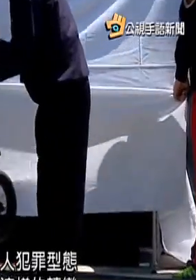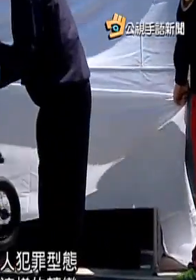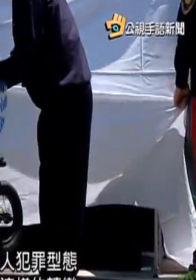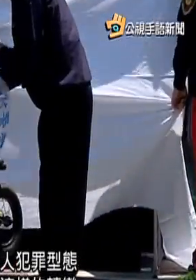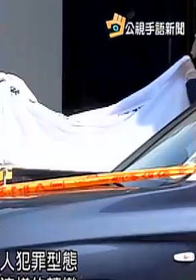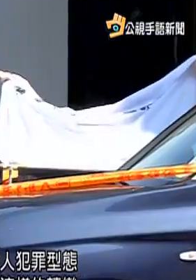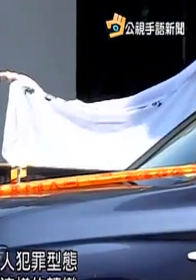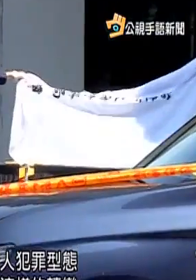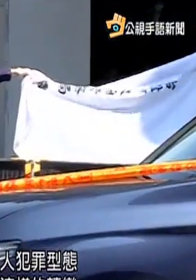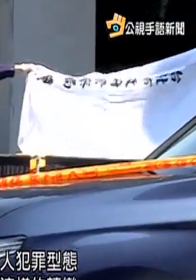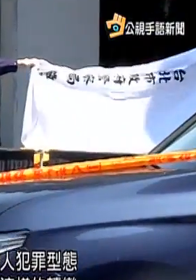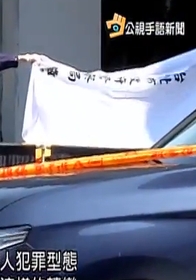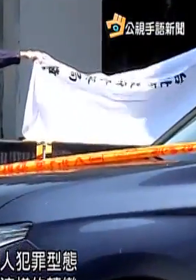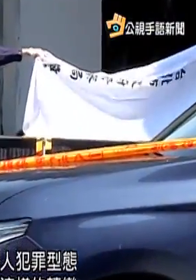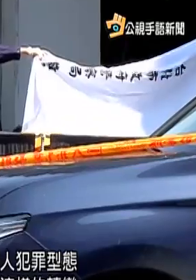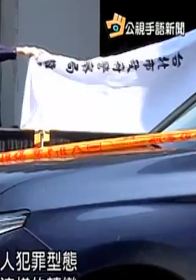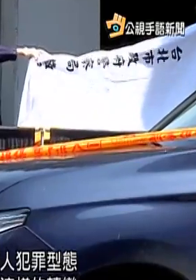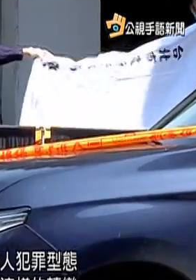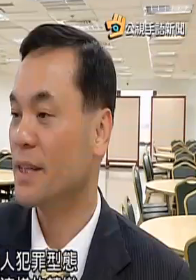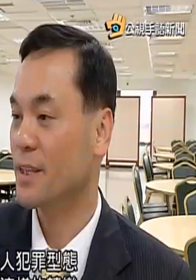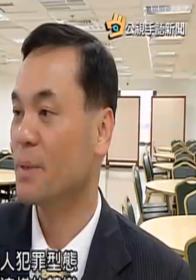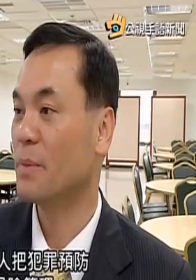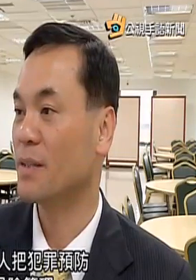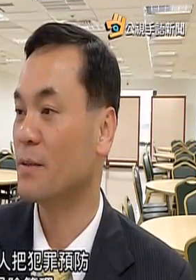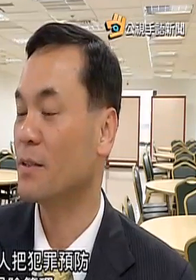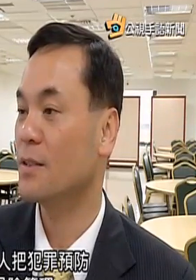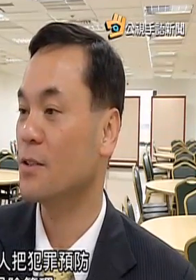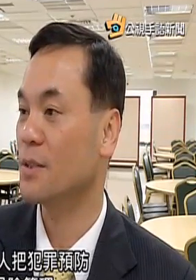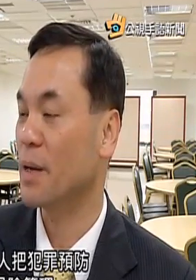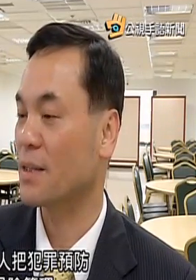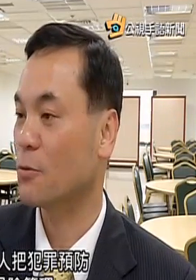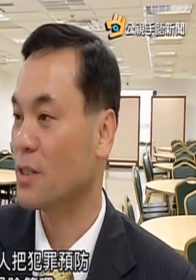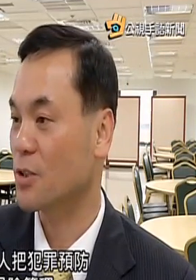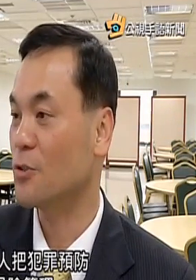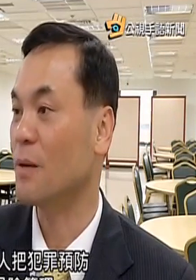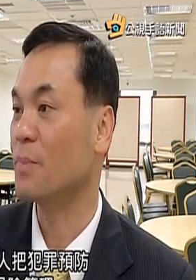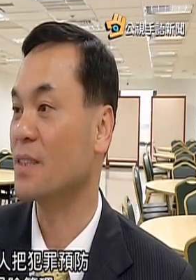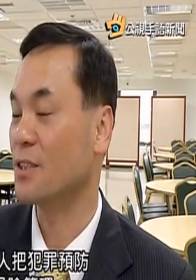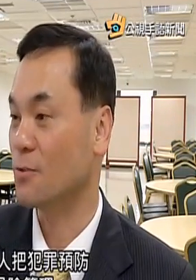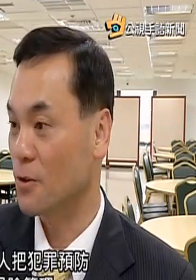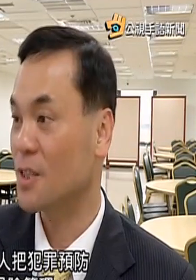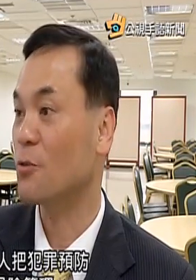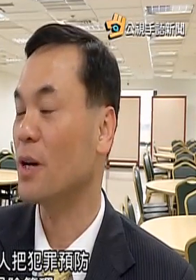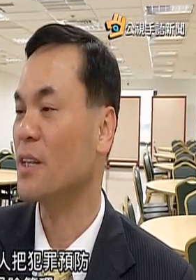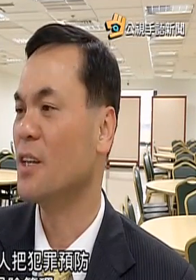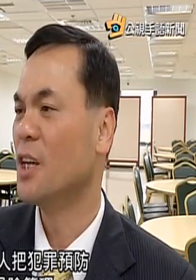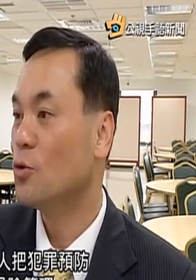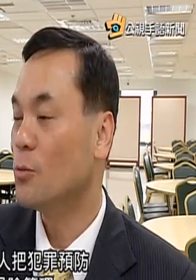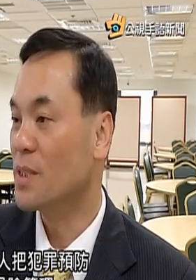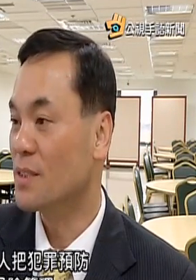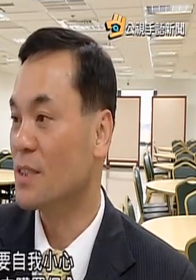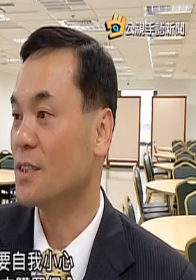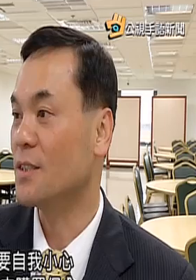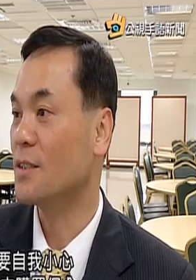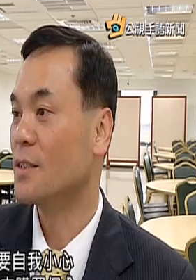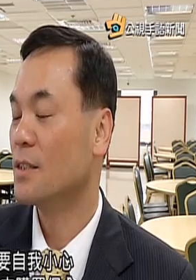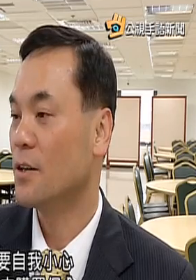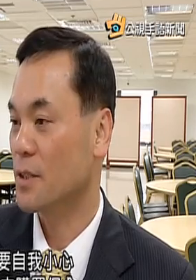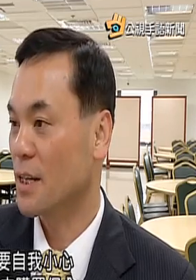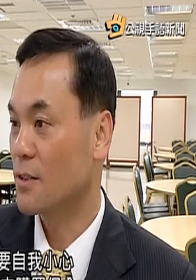会必须正视这样的转变。 现在也慢慢有人把犯罪预防变成一种风险管理，我们自己的要自